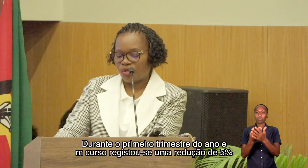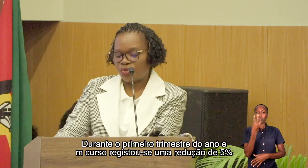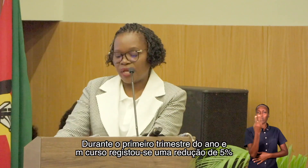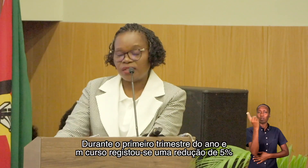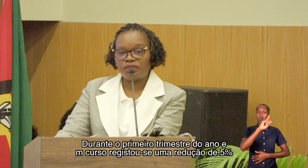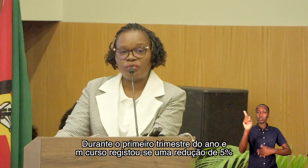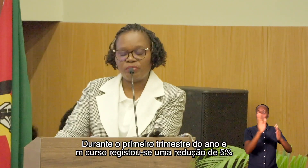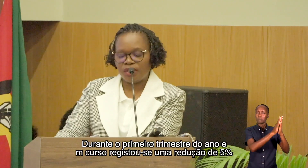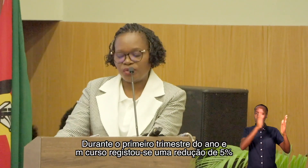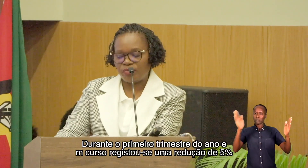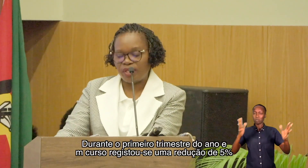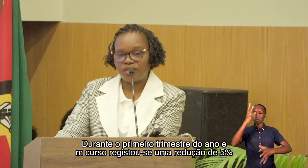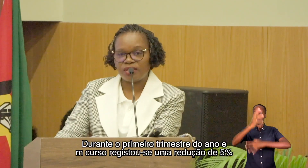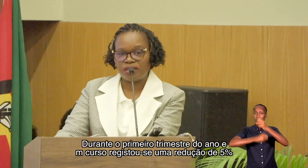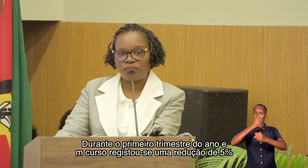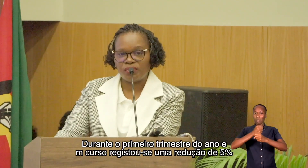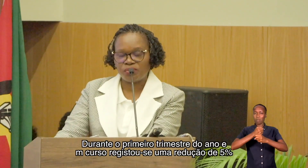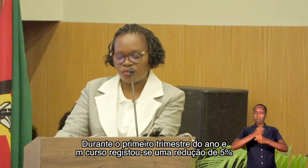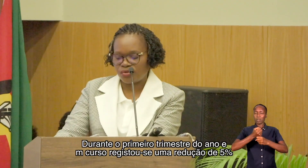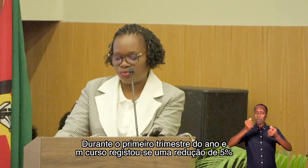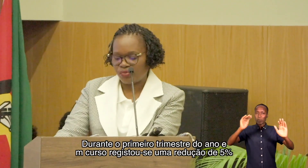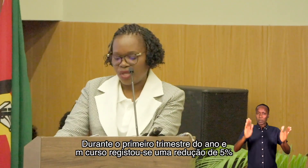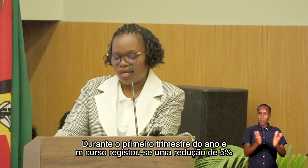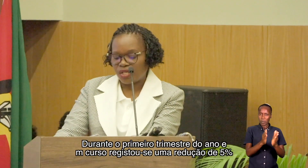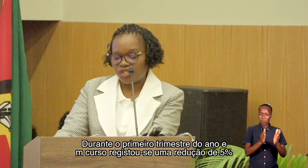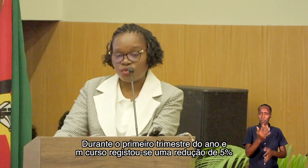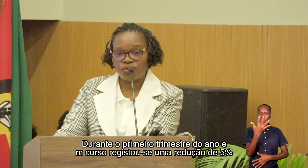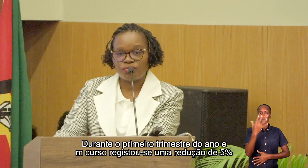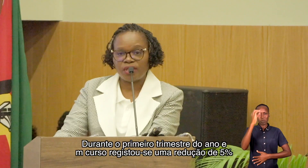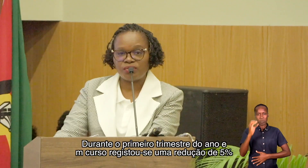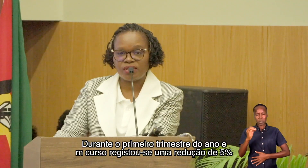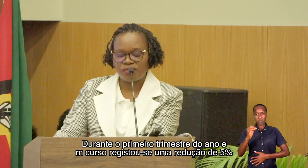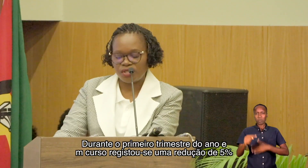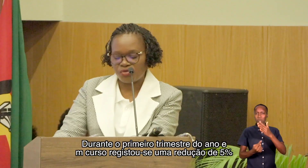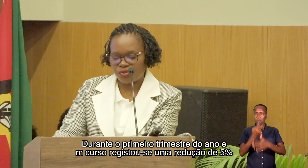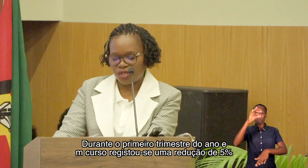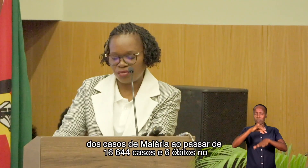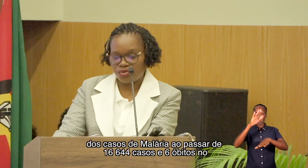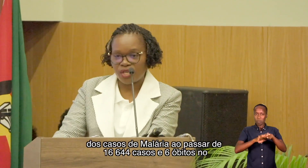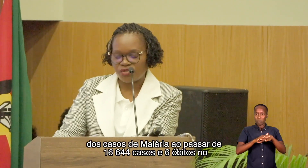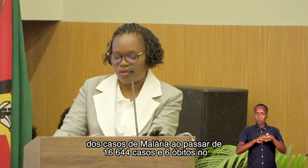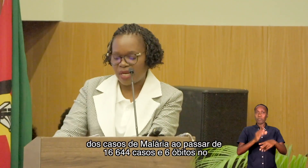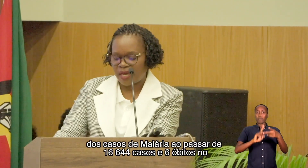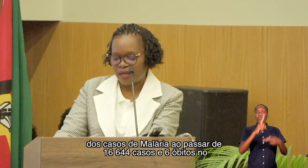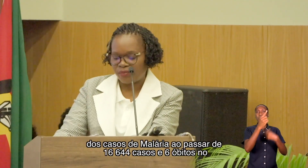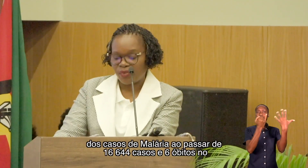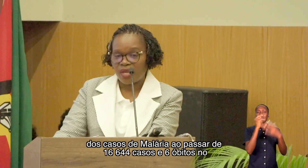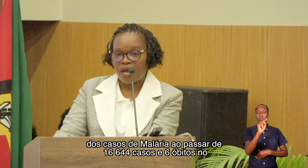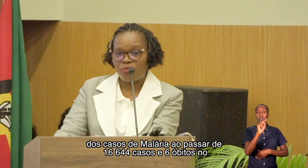Durante o primeiro trimestre do ano em curso, registrou-se uma redução de 5% dos casos da malária, ao